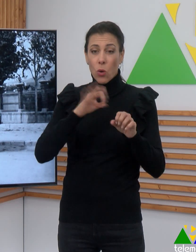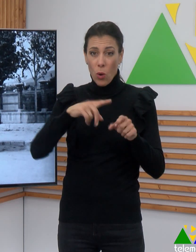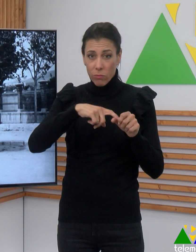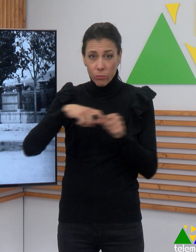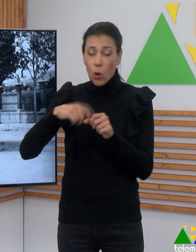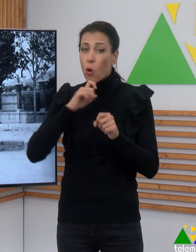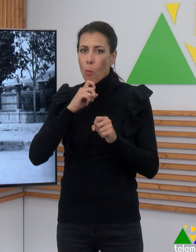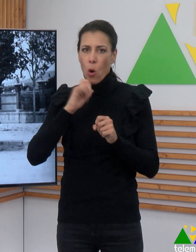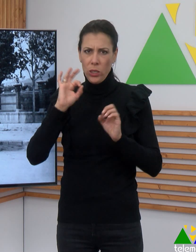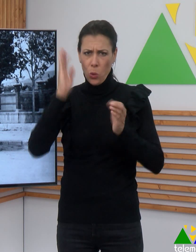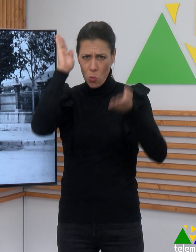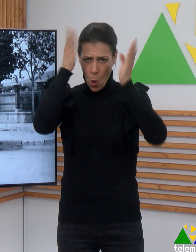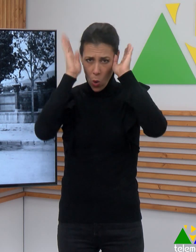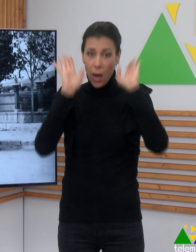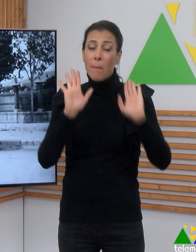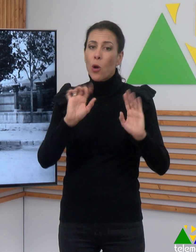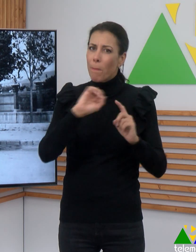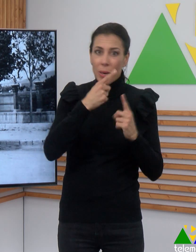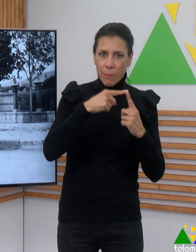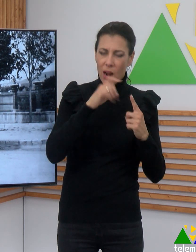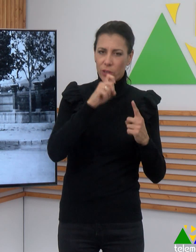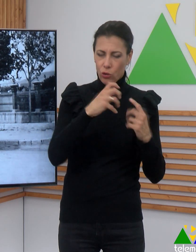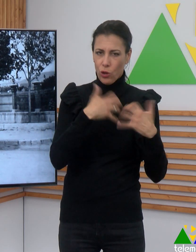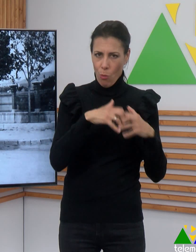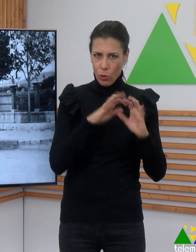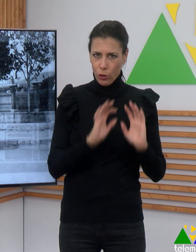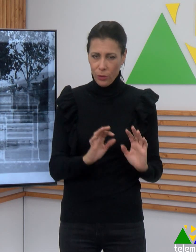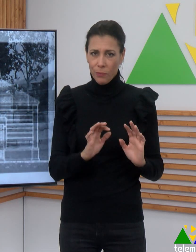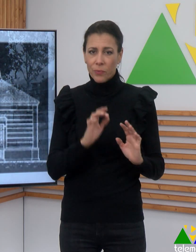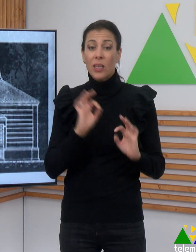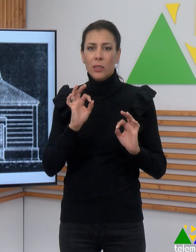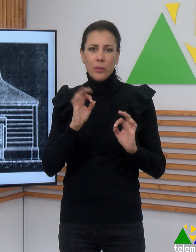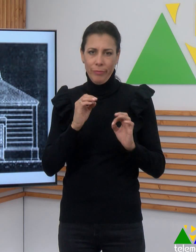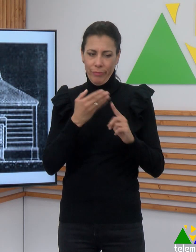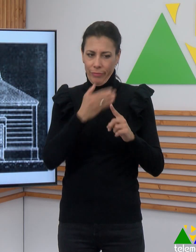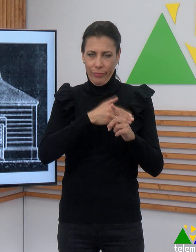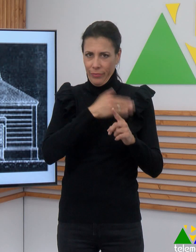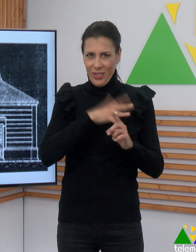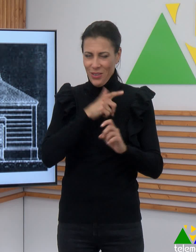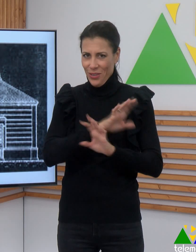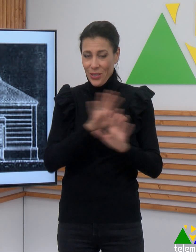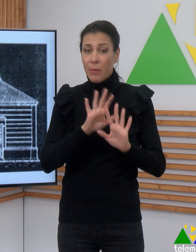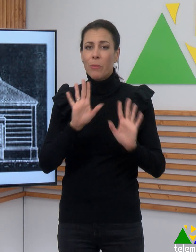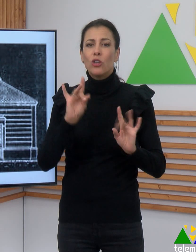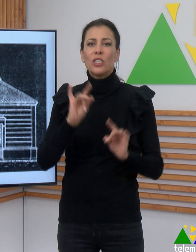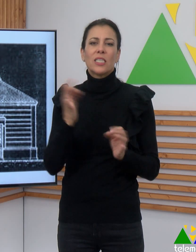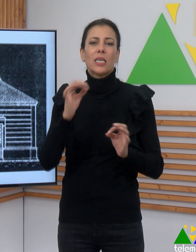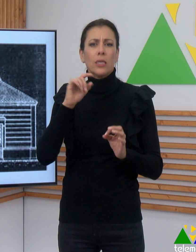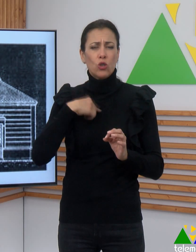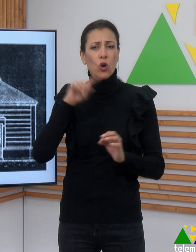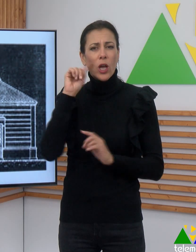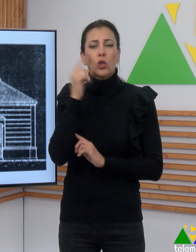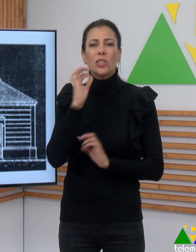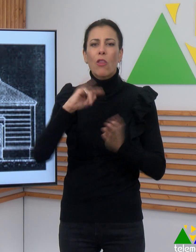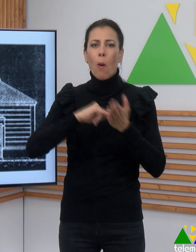primero fue a motor. De ese sí hay algunas fotillas, ¿no? Desde mula sí, del anterior al menos yo no he encontrado, pero sí que he encontrado los planos del trazado